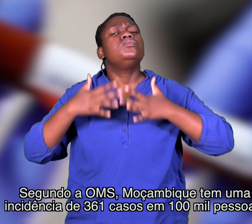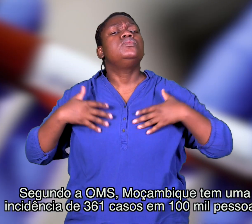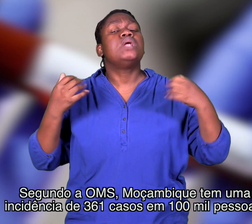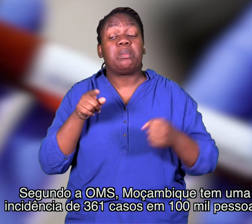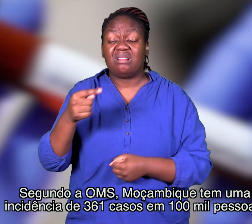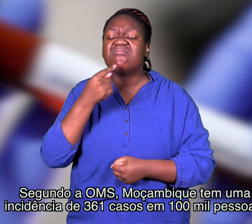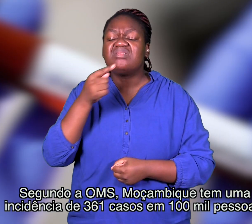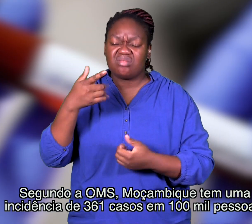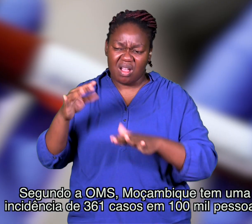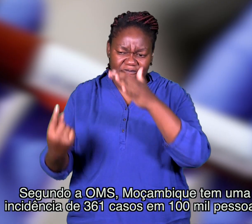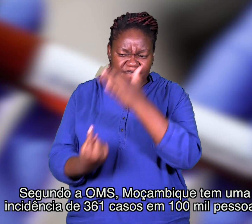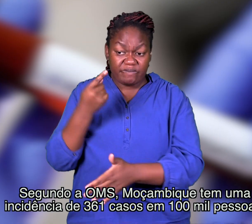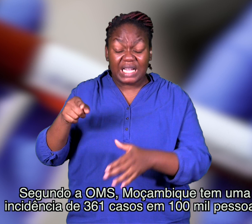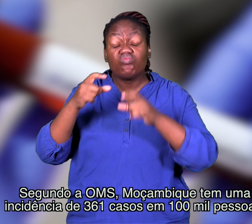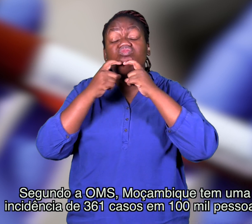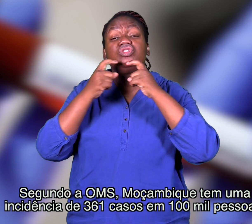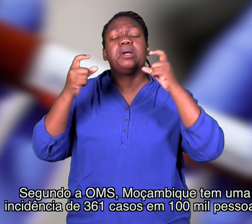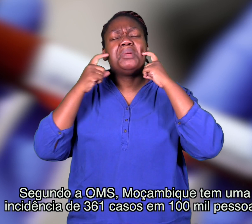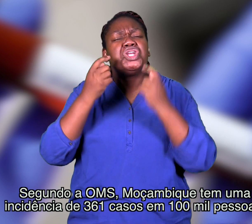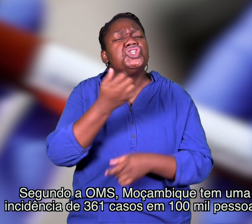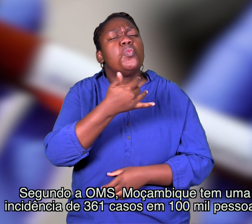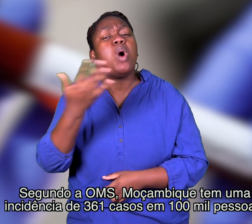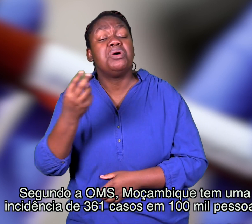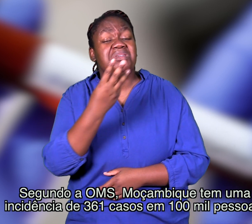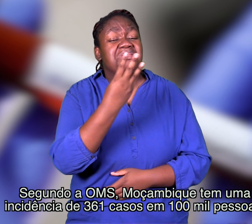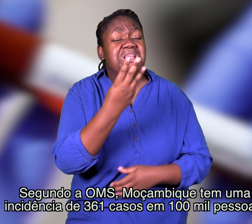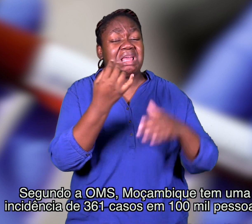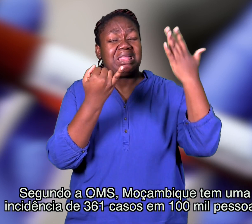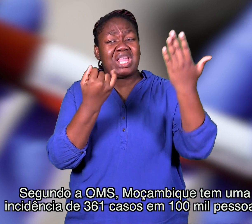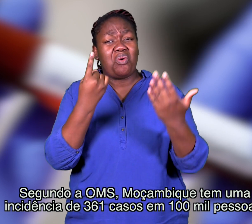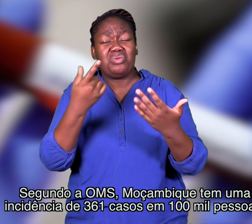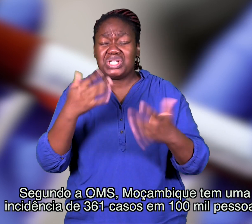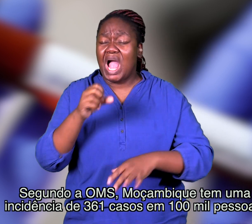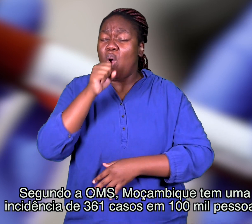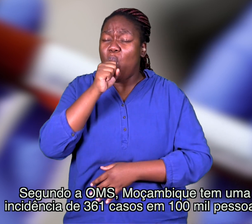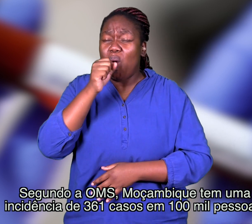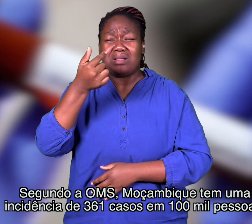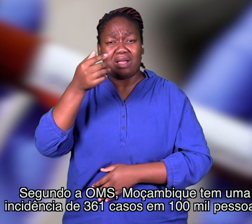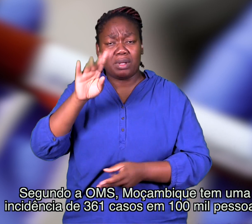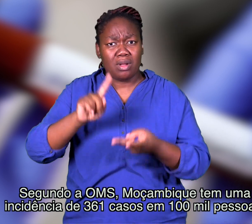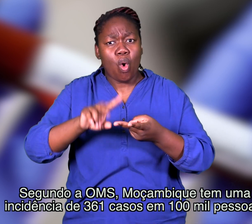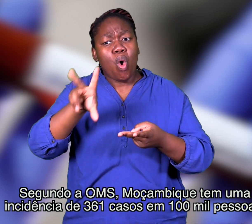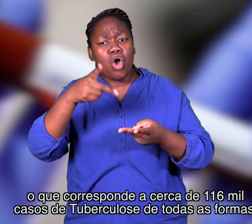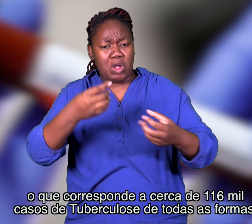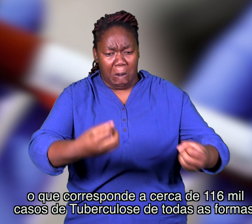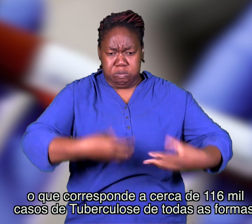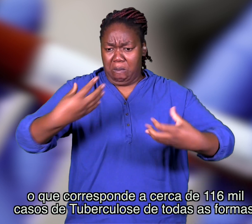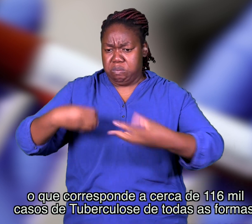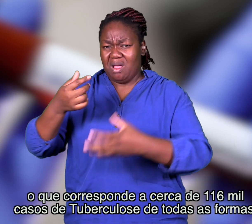Segundo a OMS, Moçambique tem uma incidência de 361 casos em 100 mil pessoas, o que corresponde